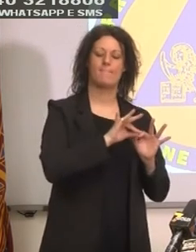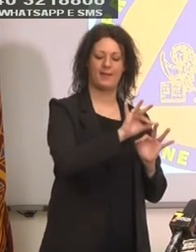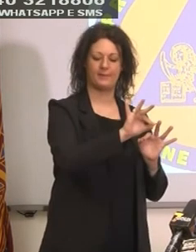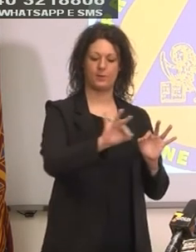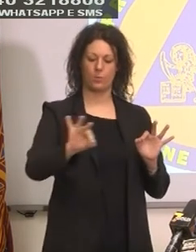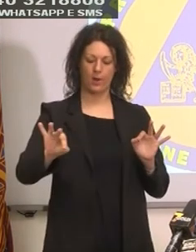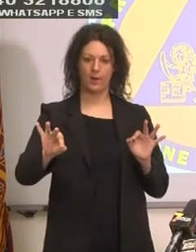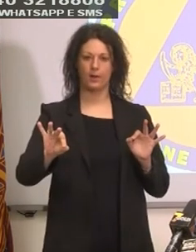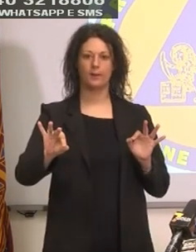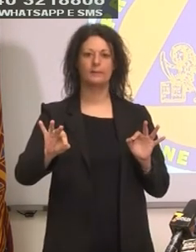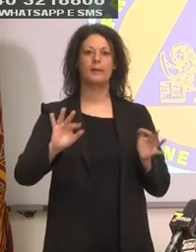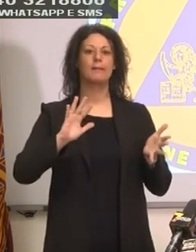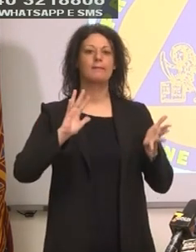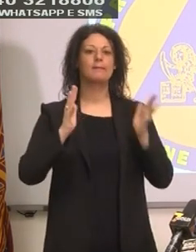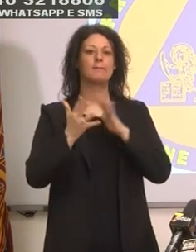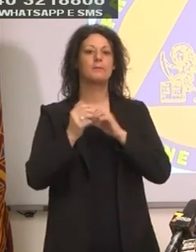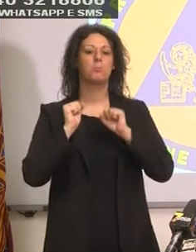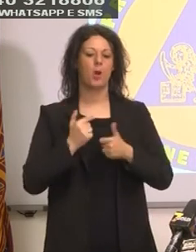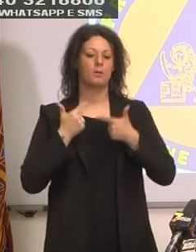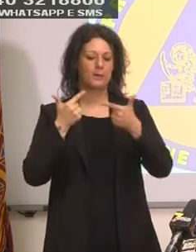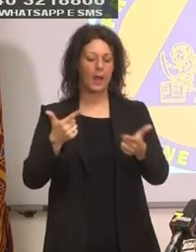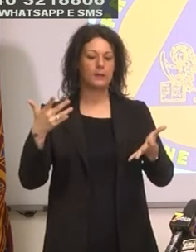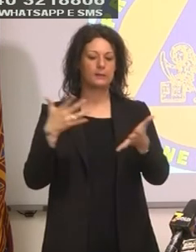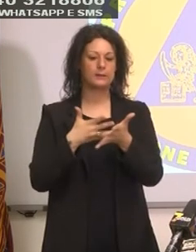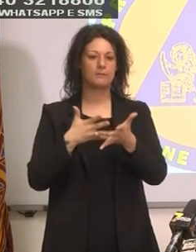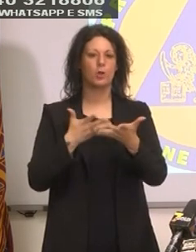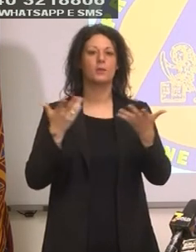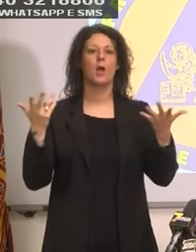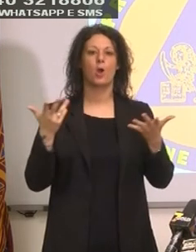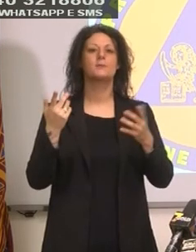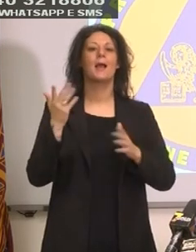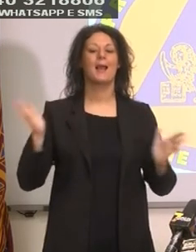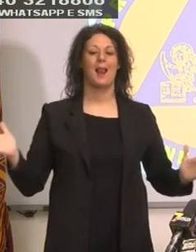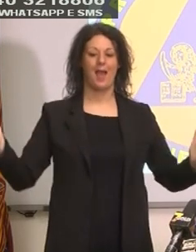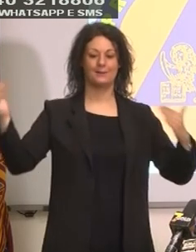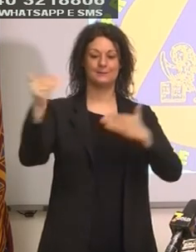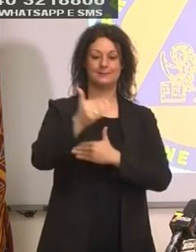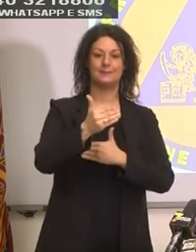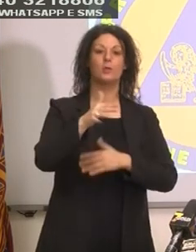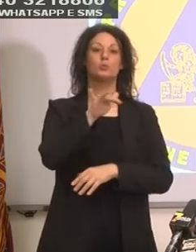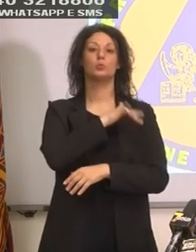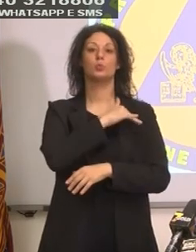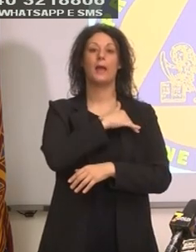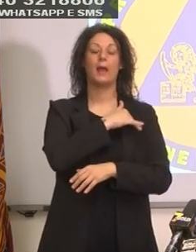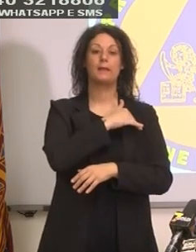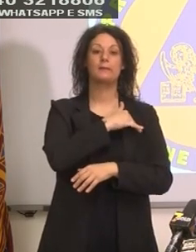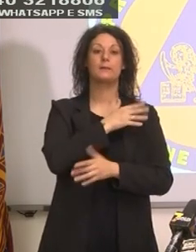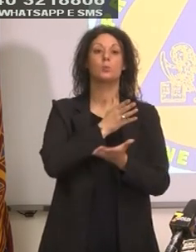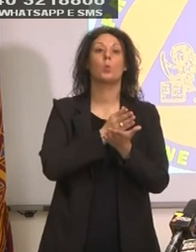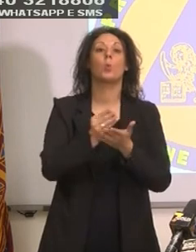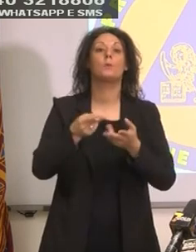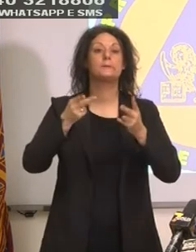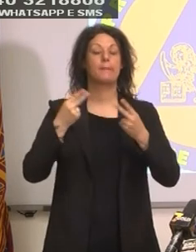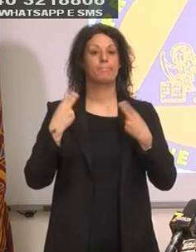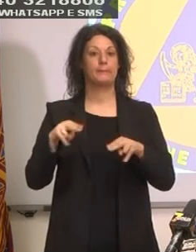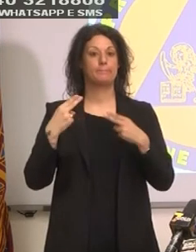impediscano di ospitare tutti gli studenti in un'unica classe? C'è un'ipotesi? C'è questo rischio. C'è questo rischio, ovviamente va in